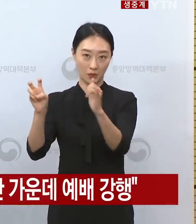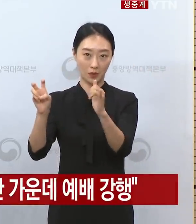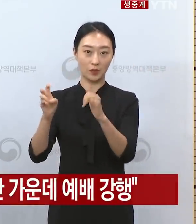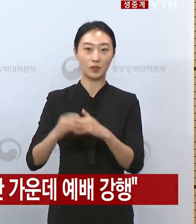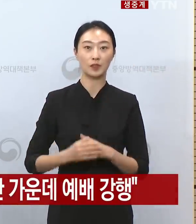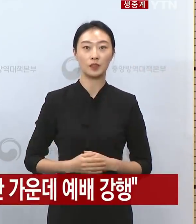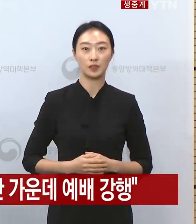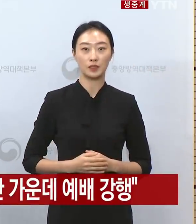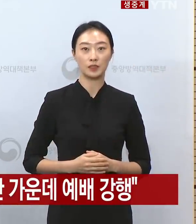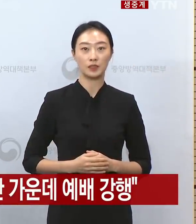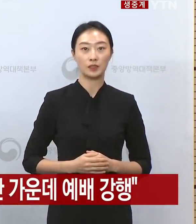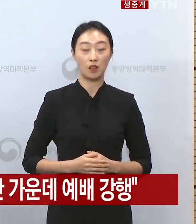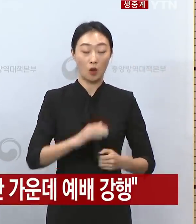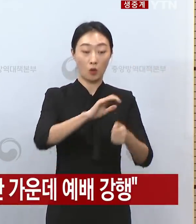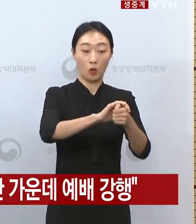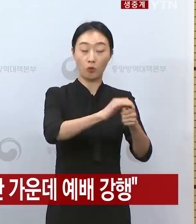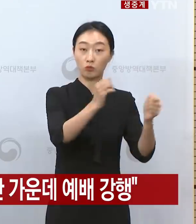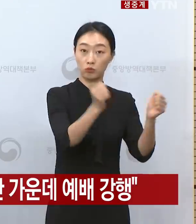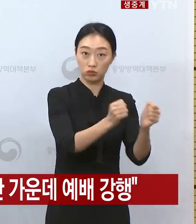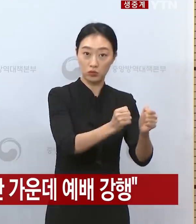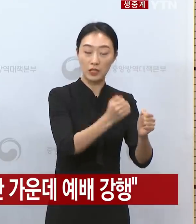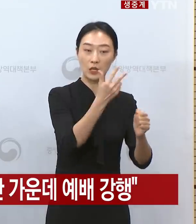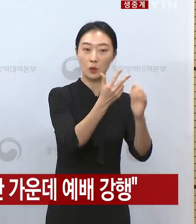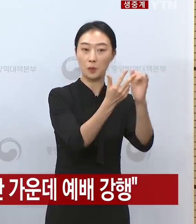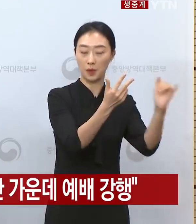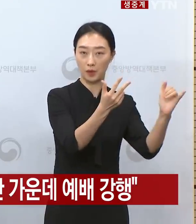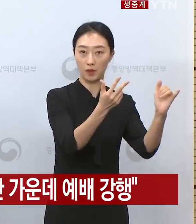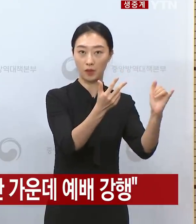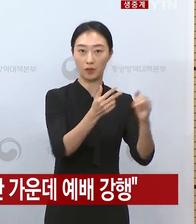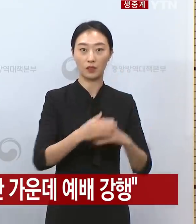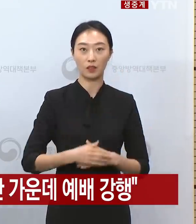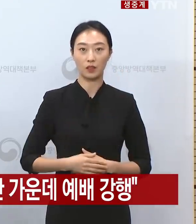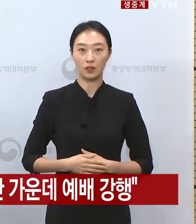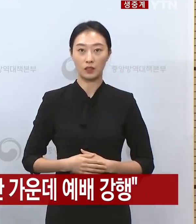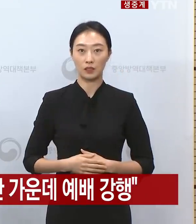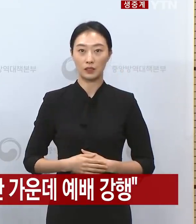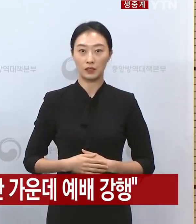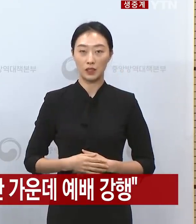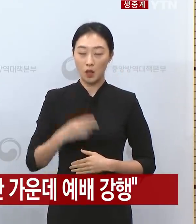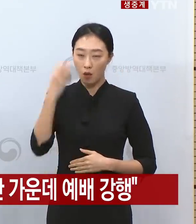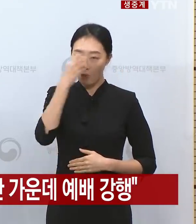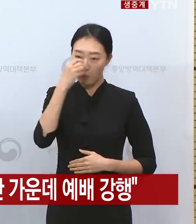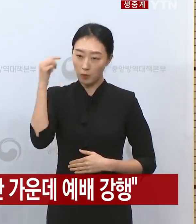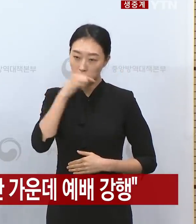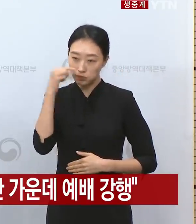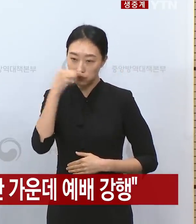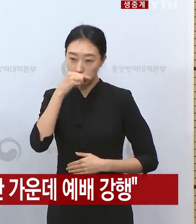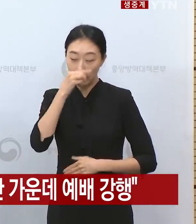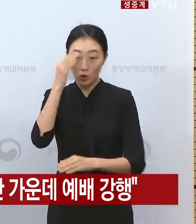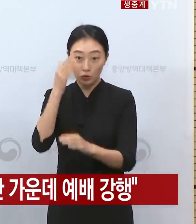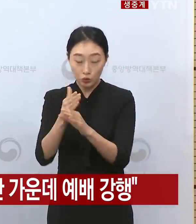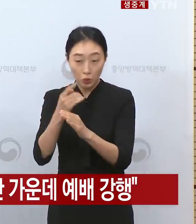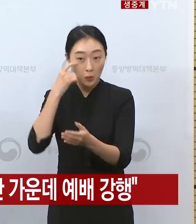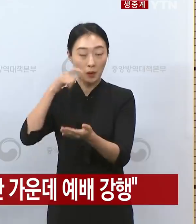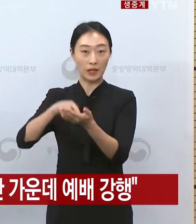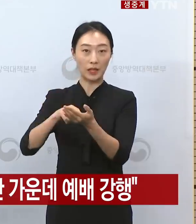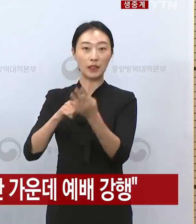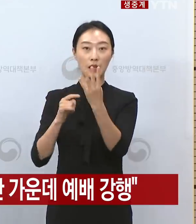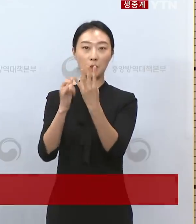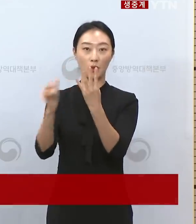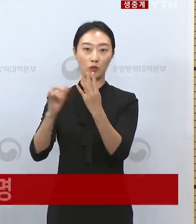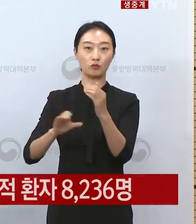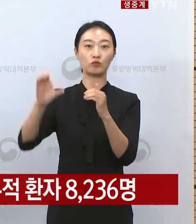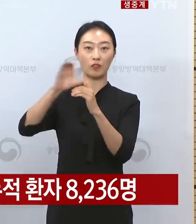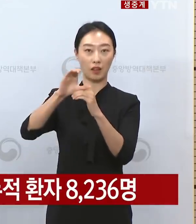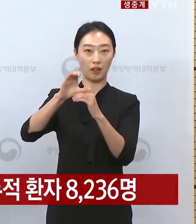많았습니다. 그리고 경북이 7명, 그리고 검역 단계에서 확인된 환자 수가 4명 추가가 진행이 된